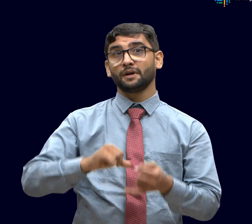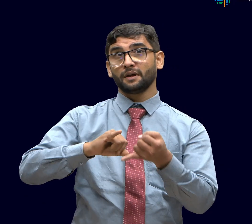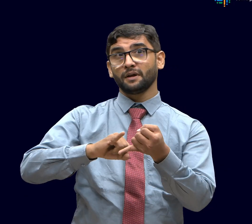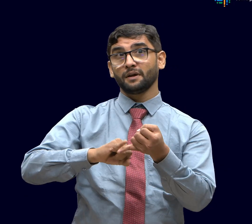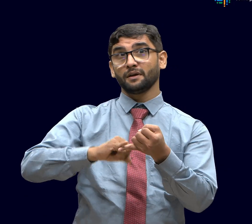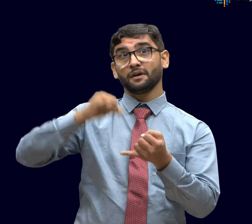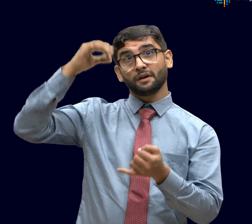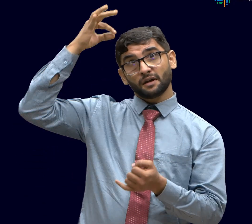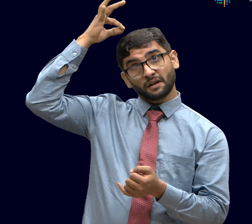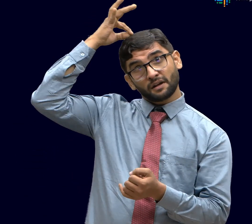સંસ્કૃત,